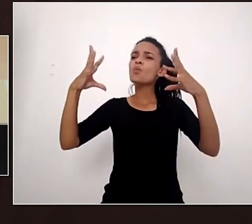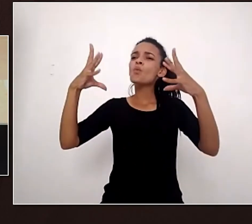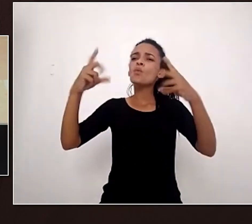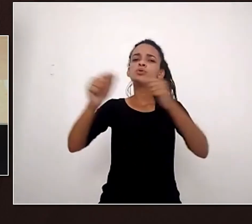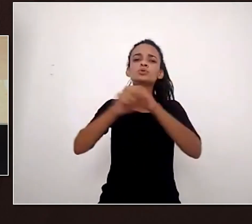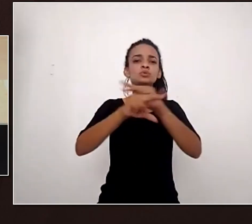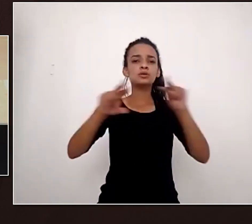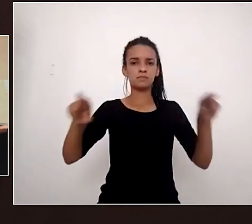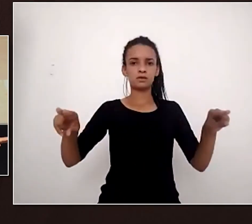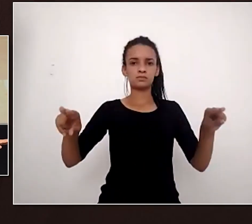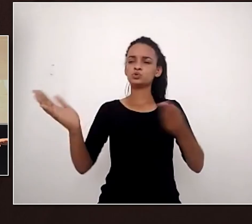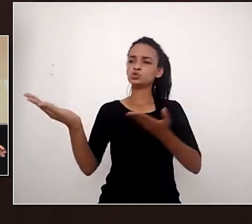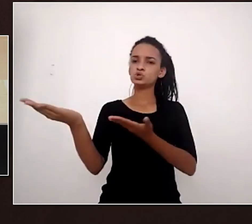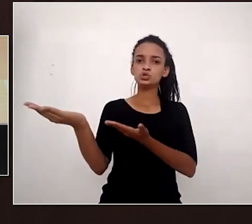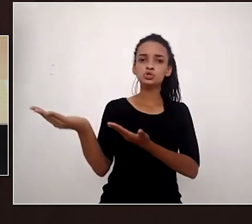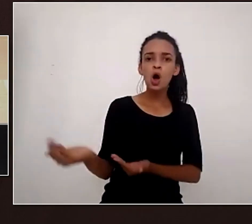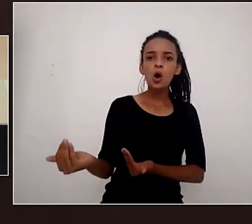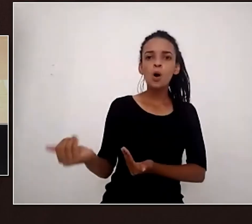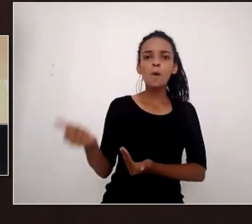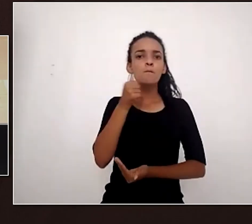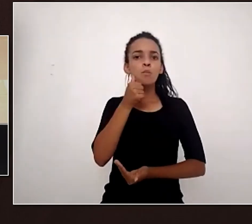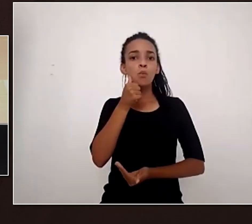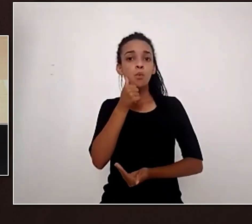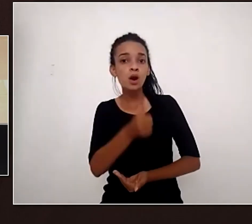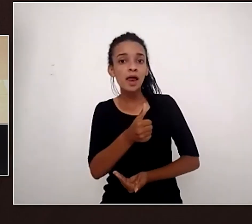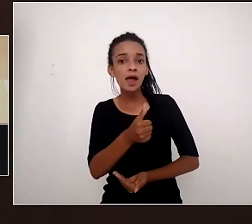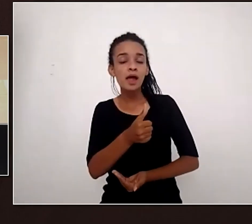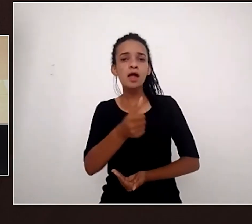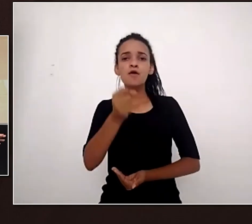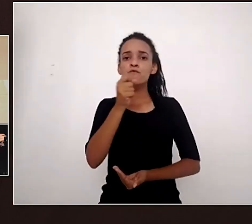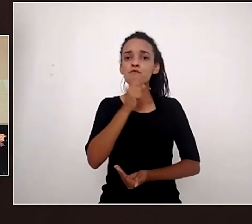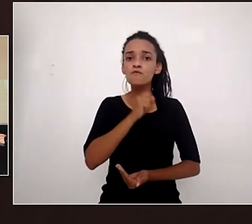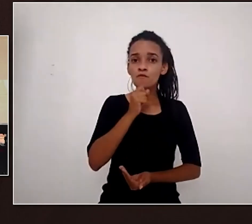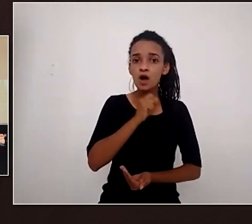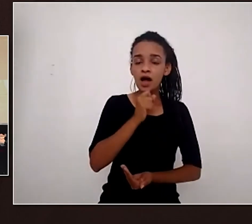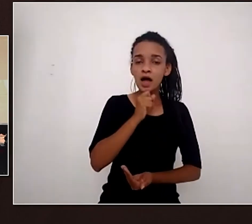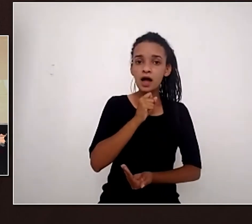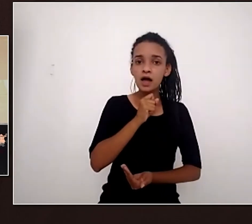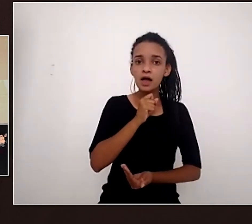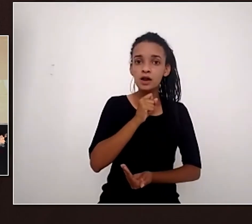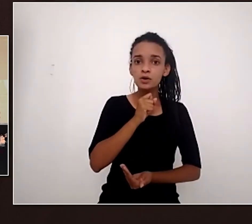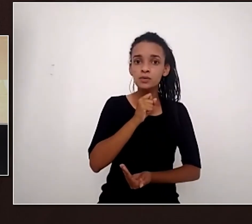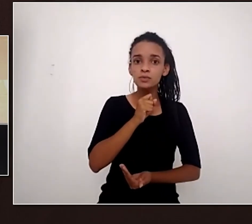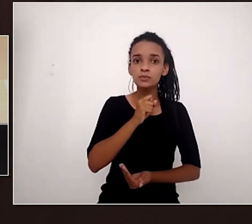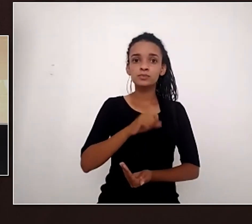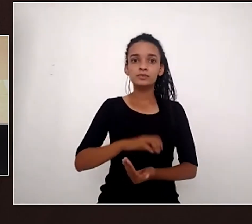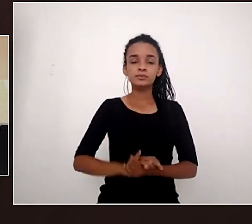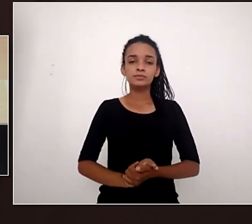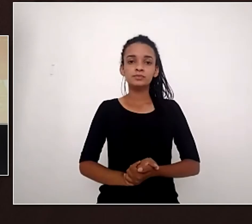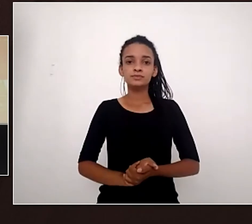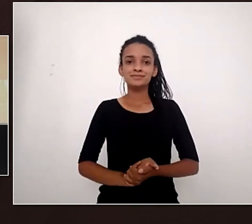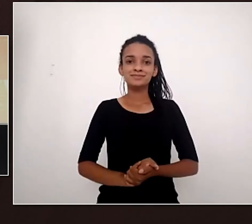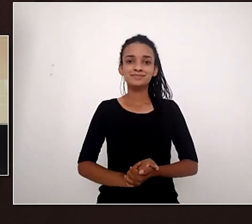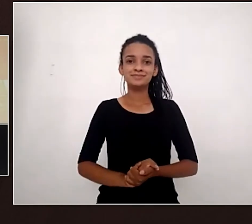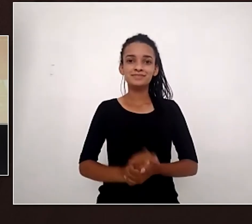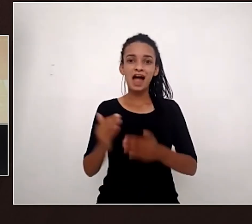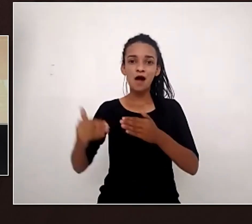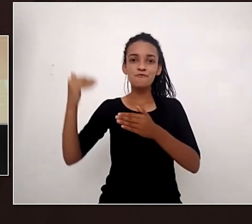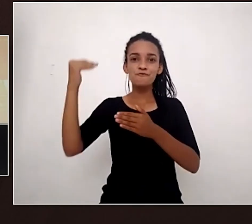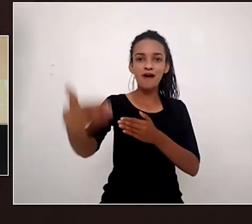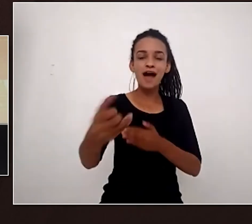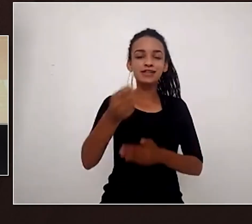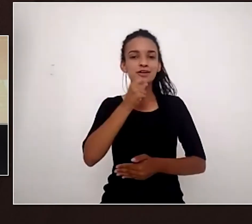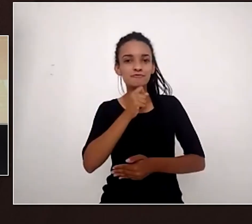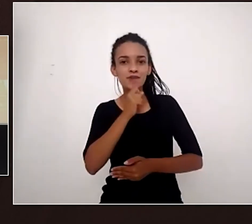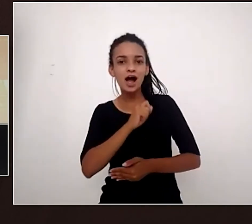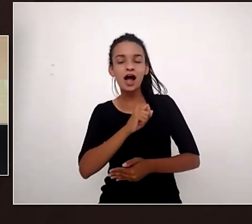jovens, mulheres, idosos, meia-idade, né, avança sênior, avança,